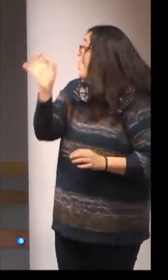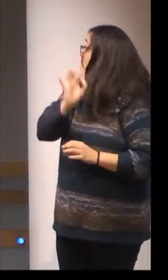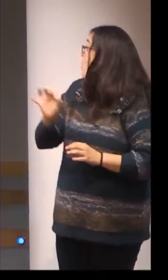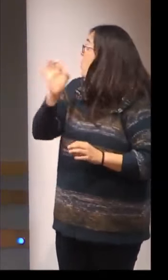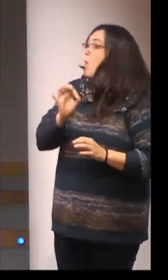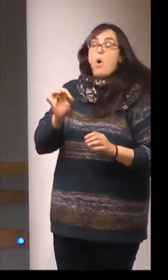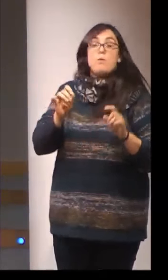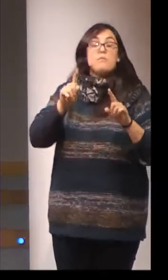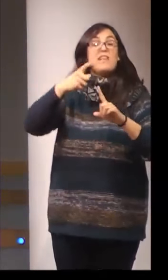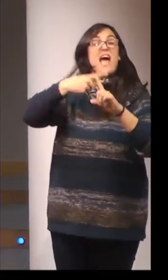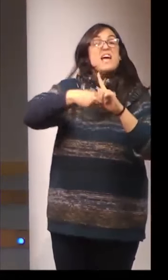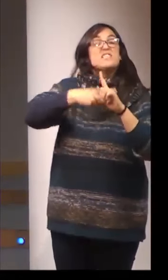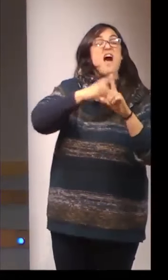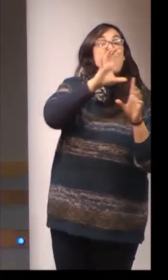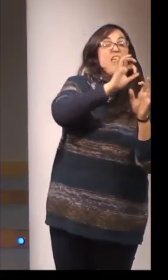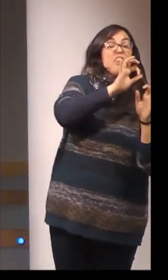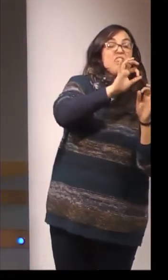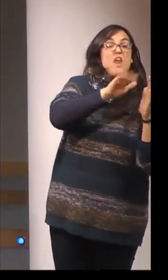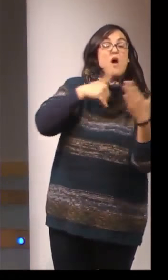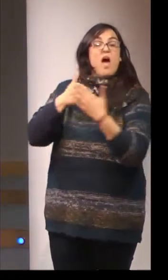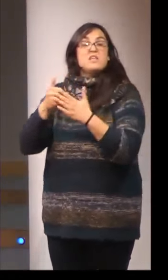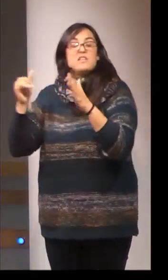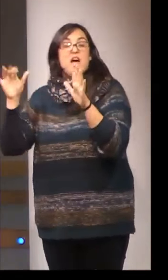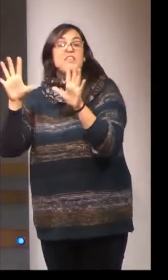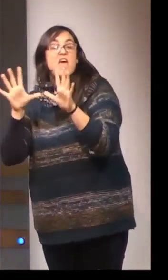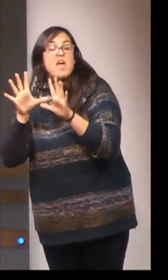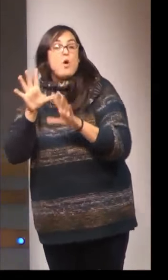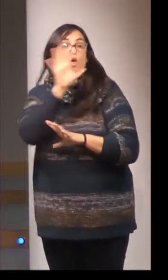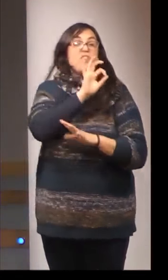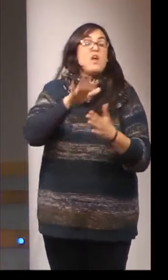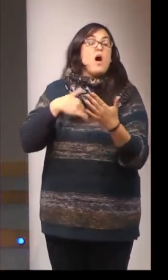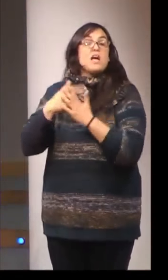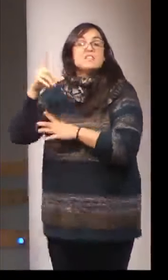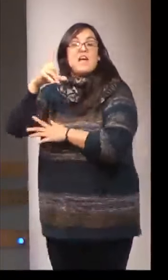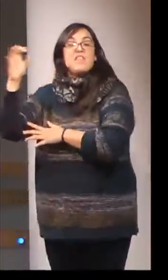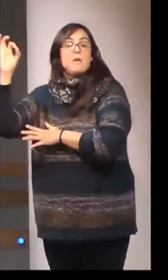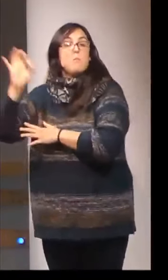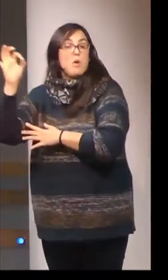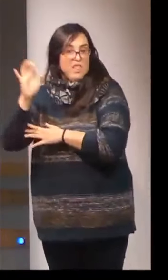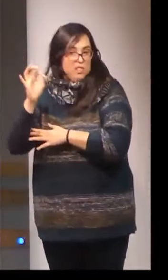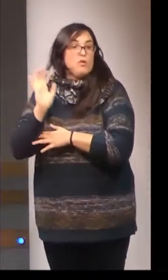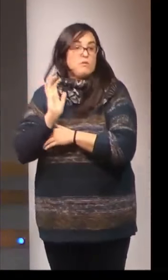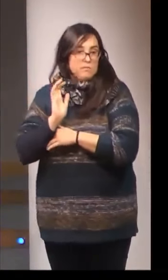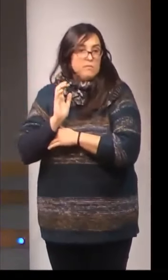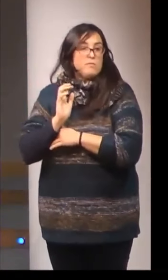En función del tamaño de la respuesta. También se pueden puntuar.